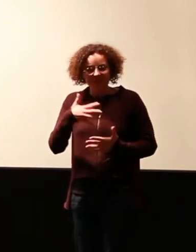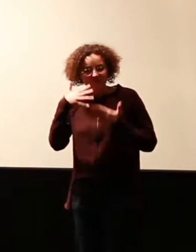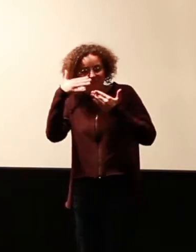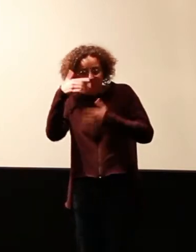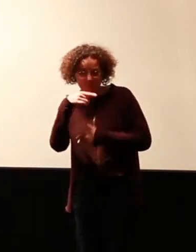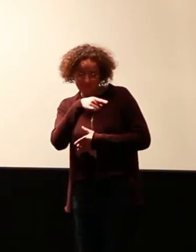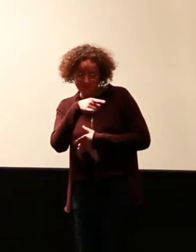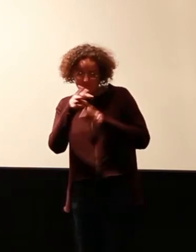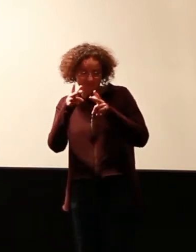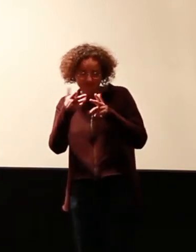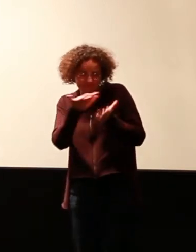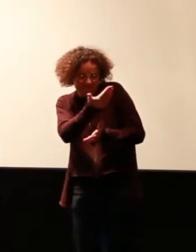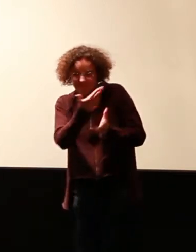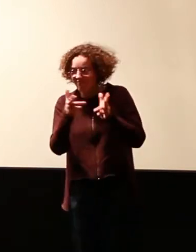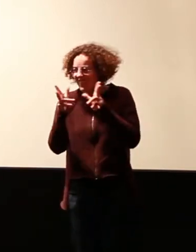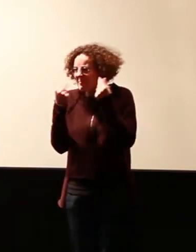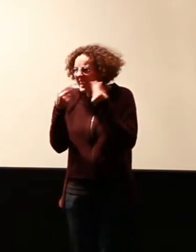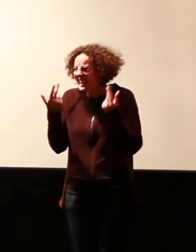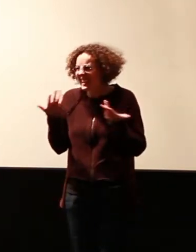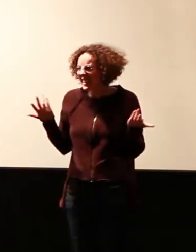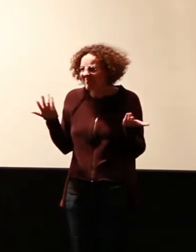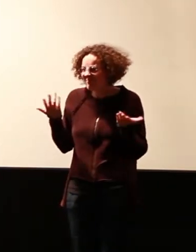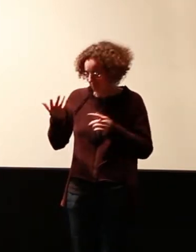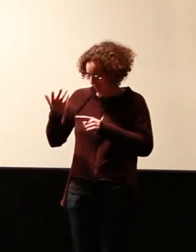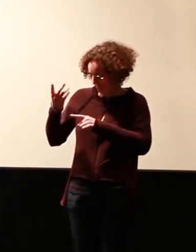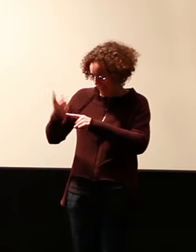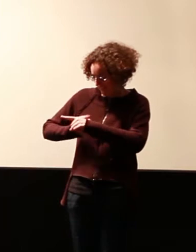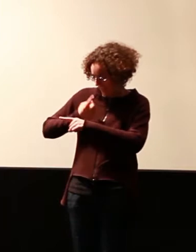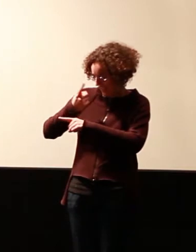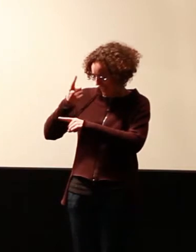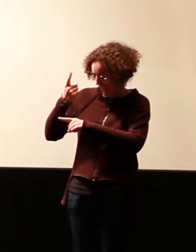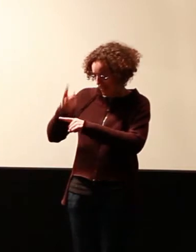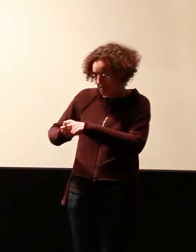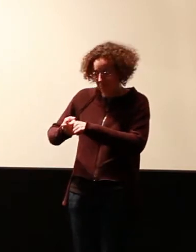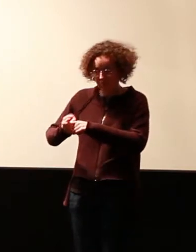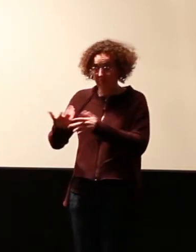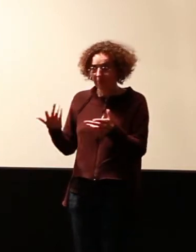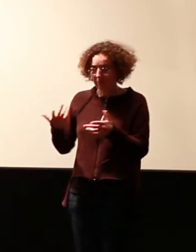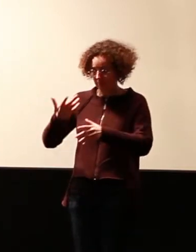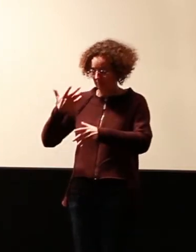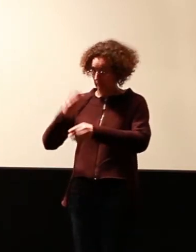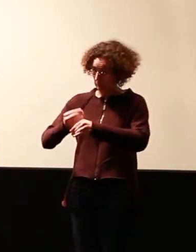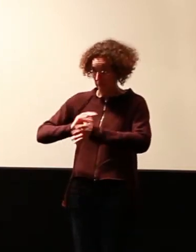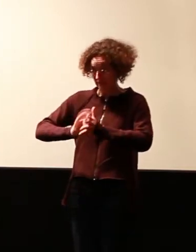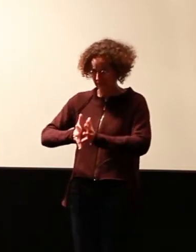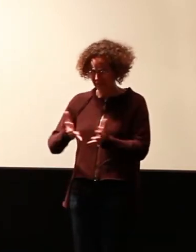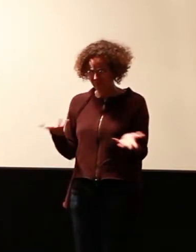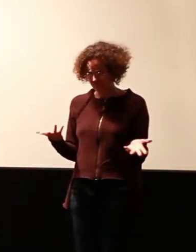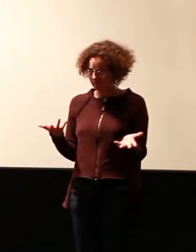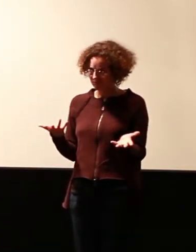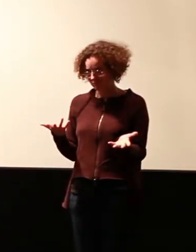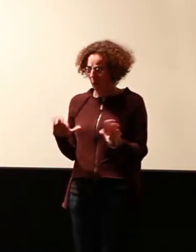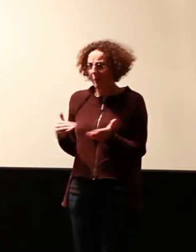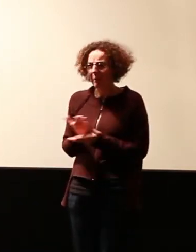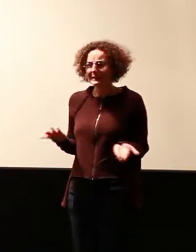sur ce film. Toi, pour un apprentissage de la langue des signes, comment ça s'est passé? Est-ce que tu as eu un coach